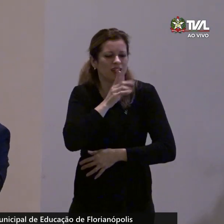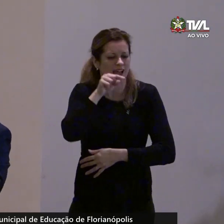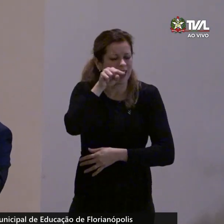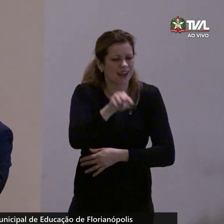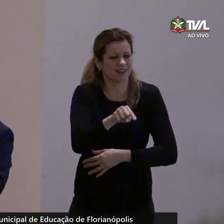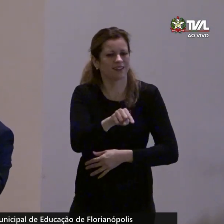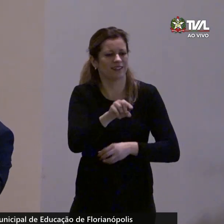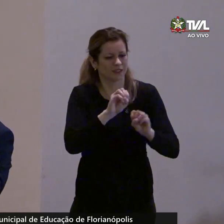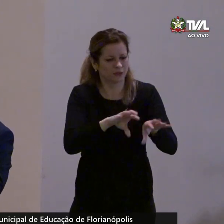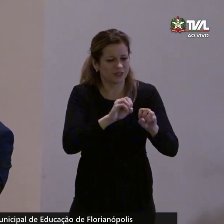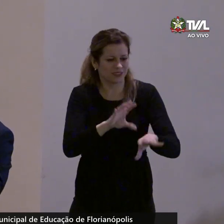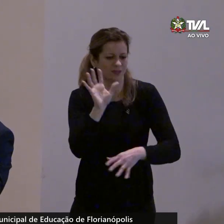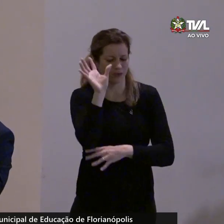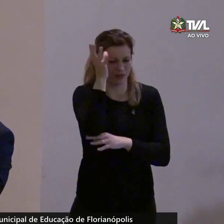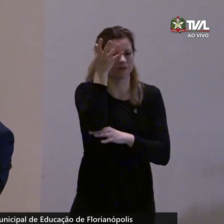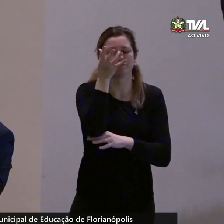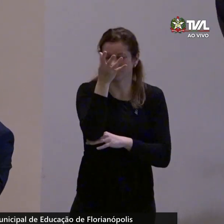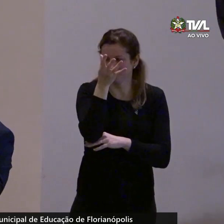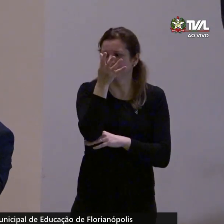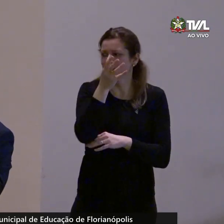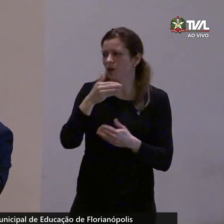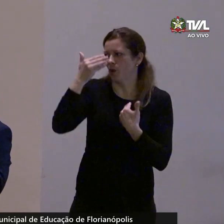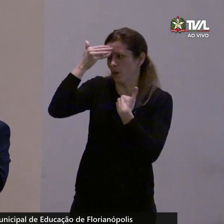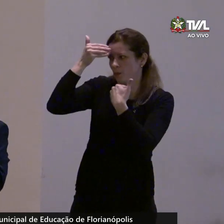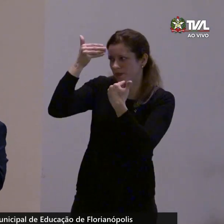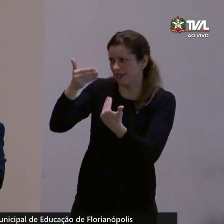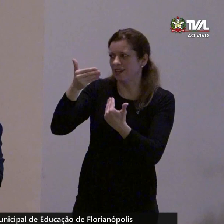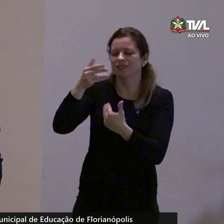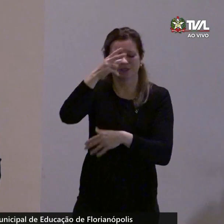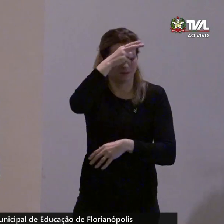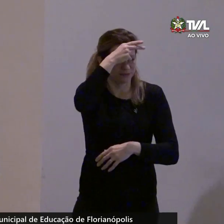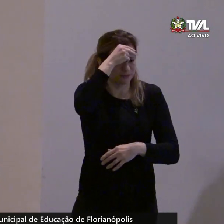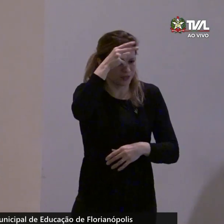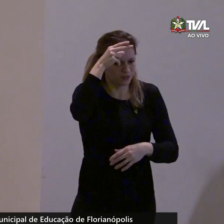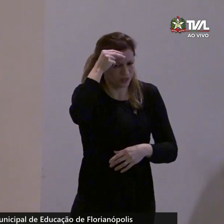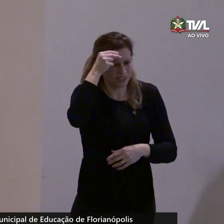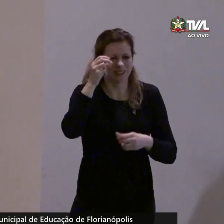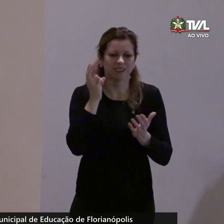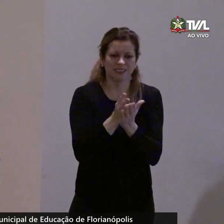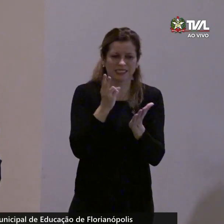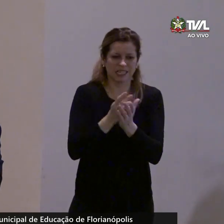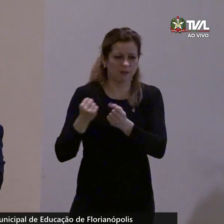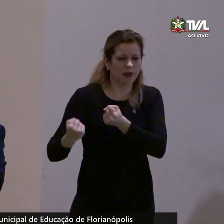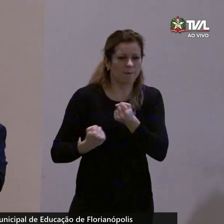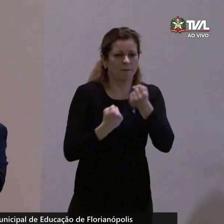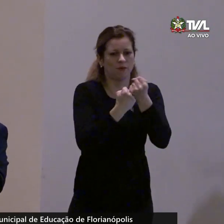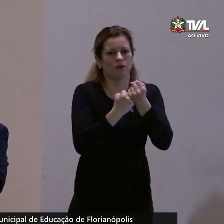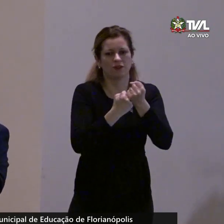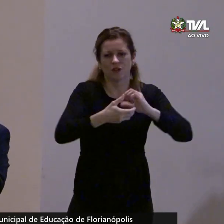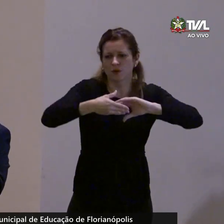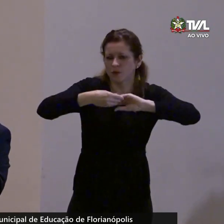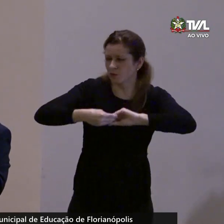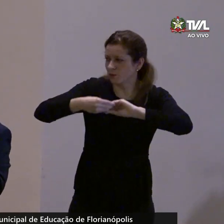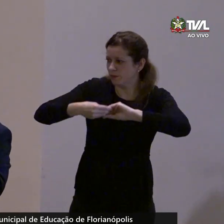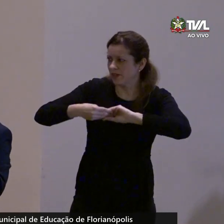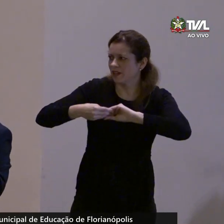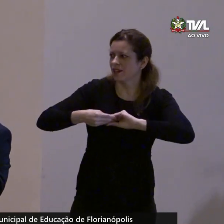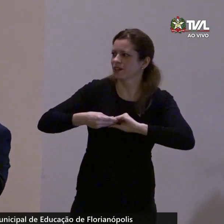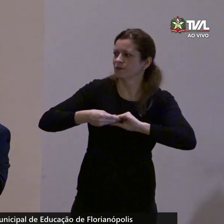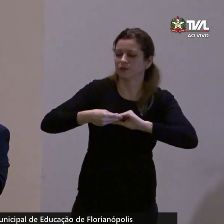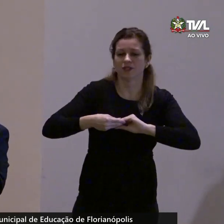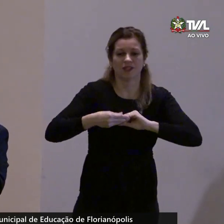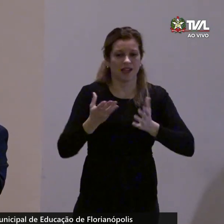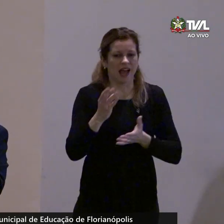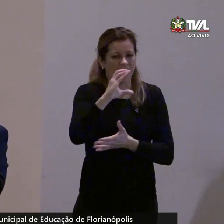acontece Obrigado Prefeito Topázio por sempre está conosco e sempre está nos apoiando cumprimento a Débora e a Carmem